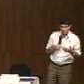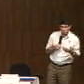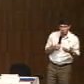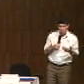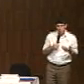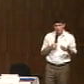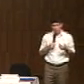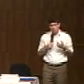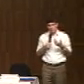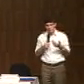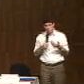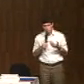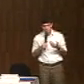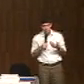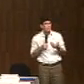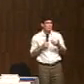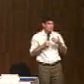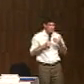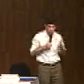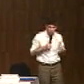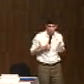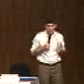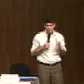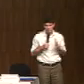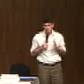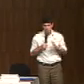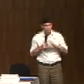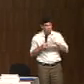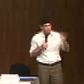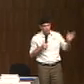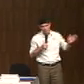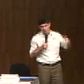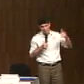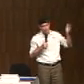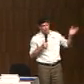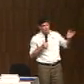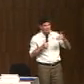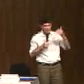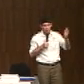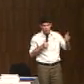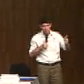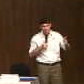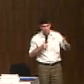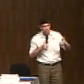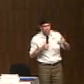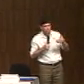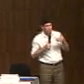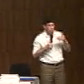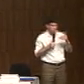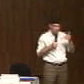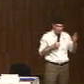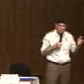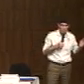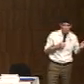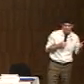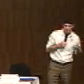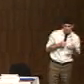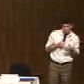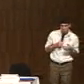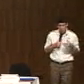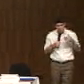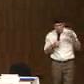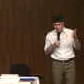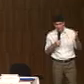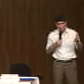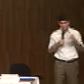um reitor com a ficha suja e ele não tomou posse. Então, vai ser feita uma nova... Lá está lá um pró-tempore, um